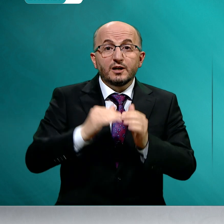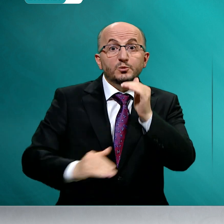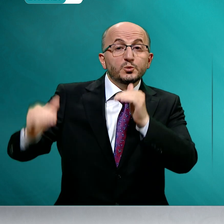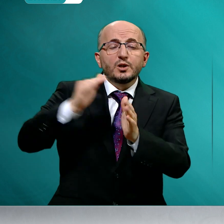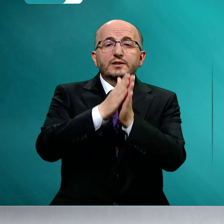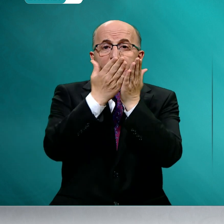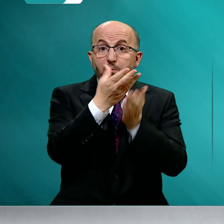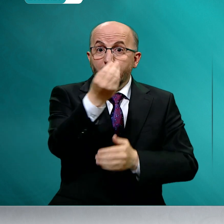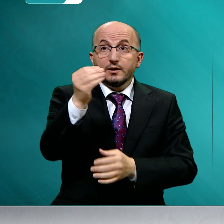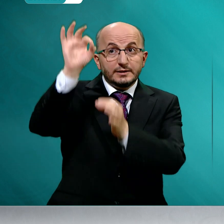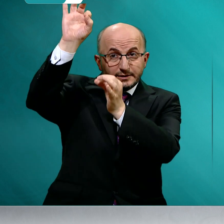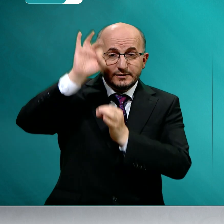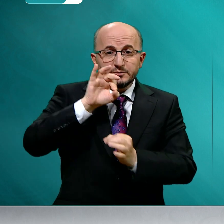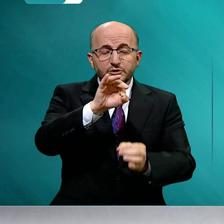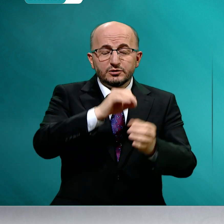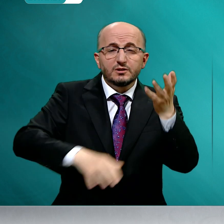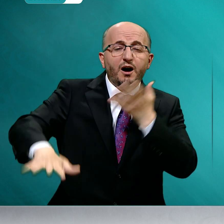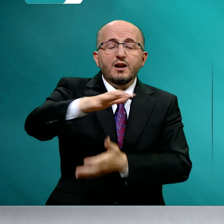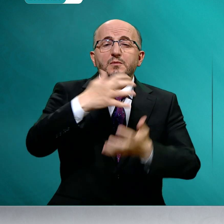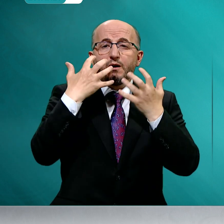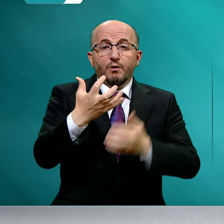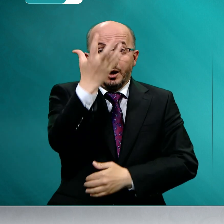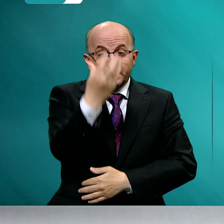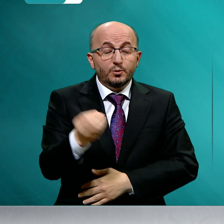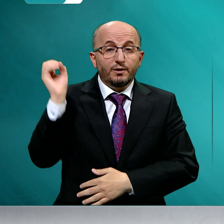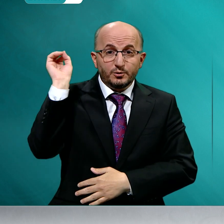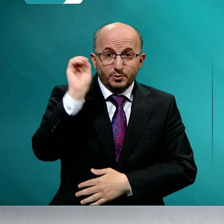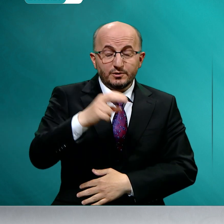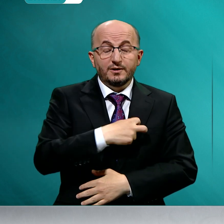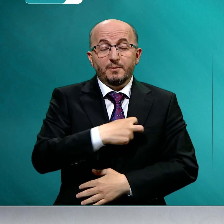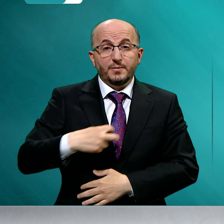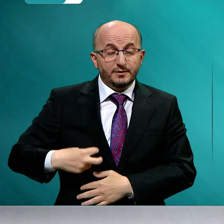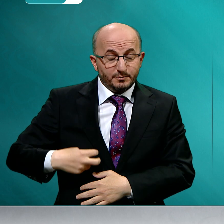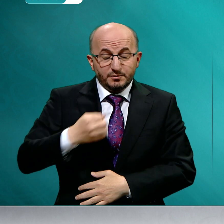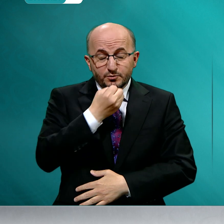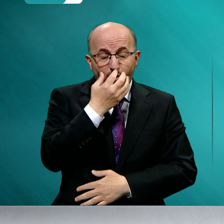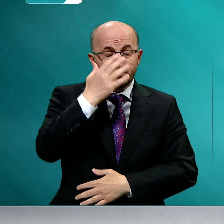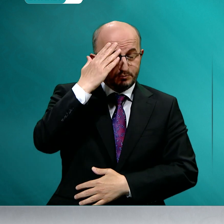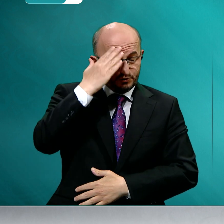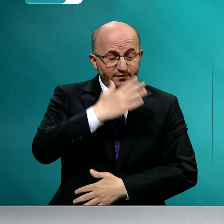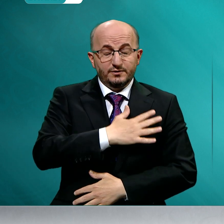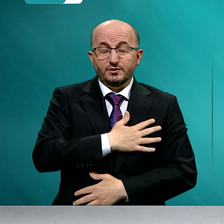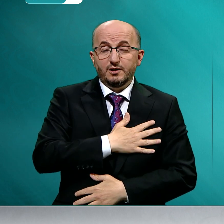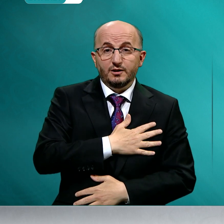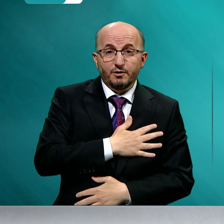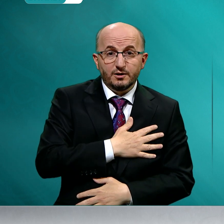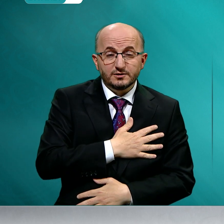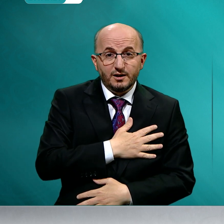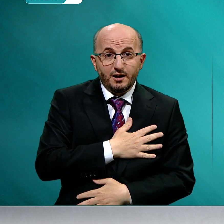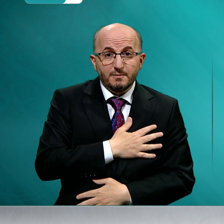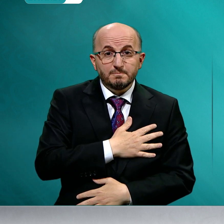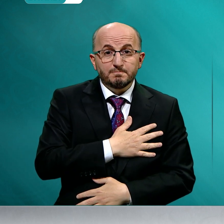kitaplar indirmiştir. Alemlere rahmet olarak gönderilen Peygamberimiz Muhammed Mustafa sallallahu aleyhi ve